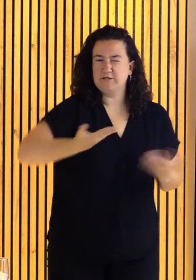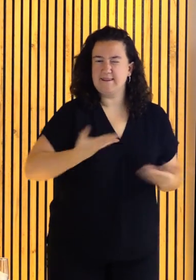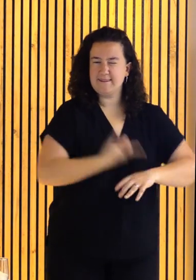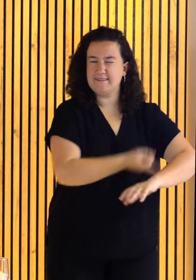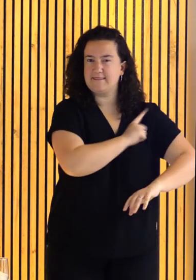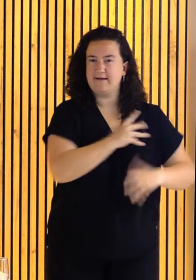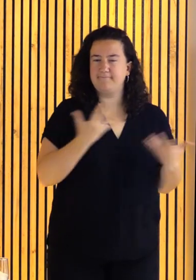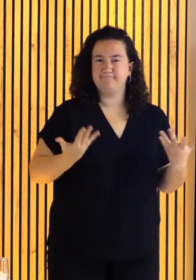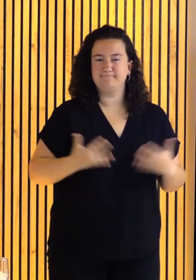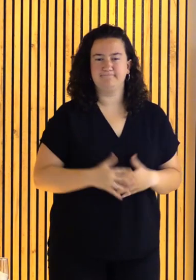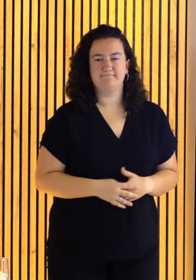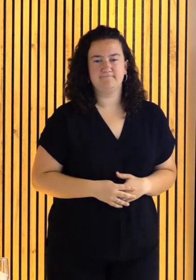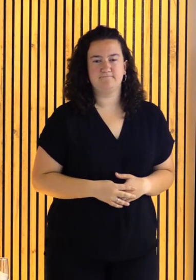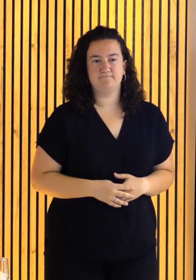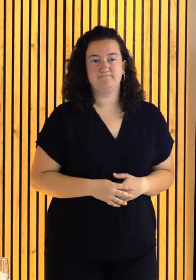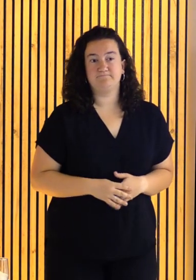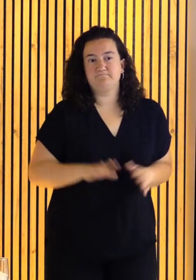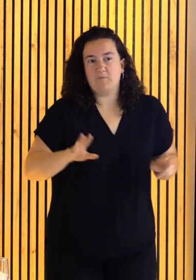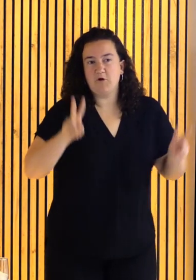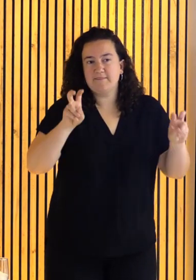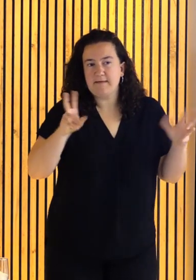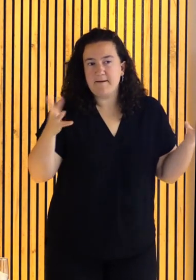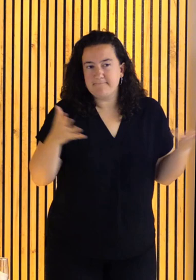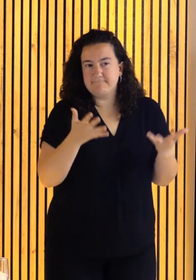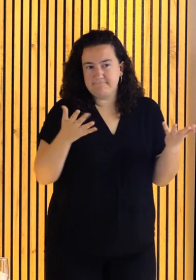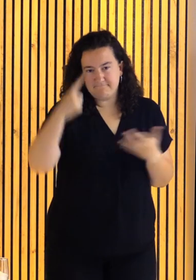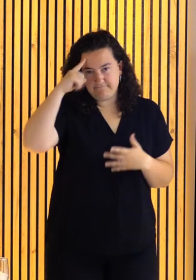horren bueno, horretaz jakitun.